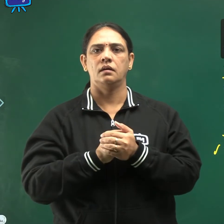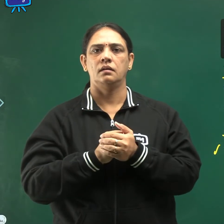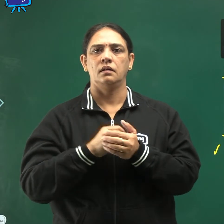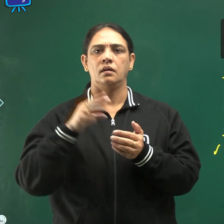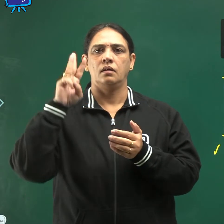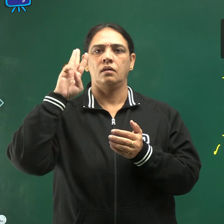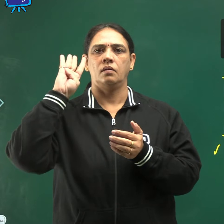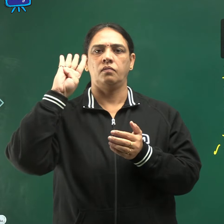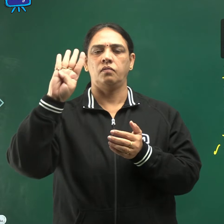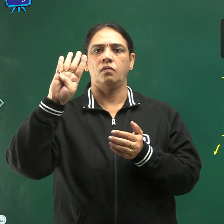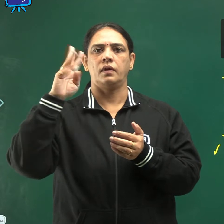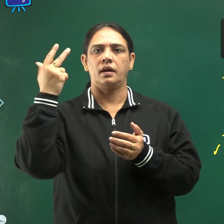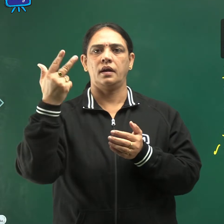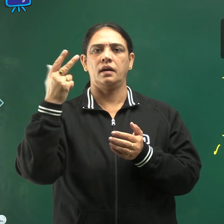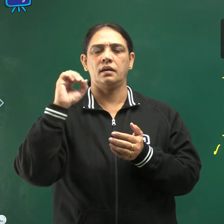48 डिग्री